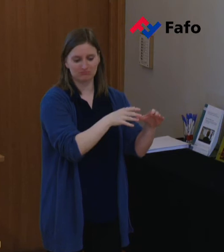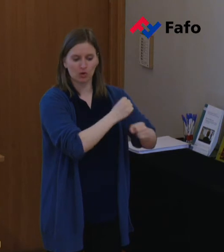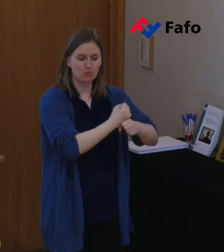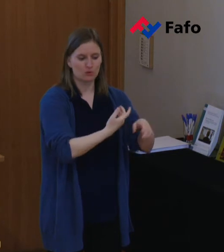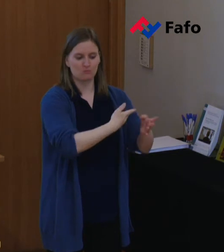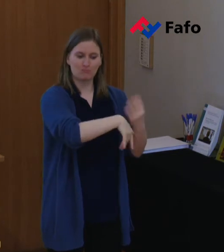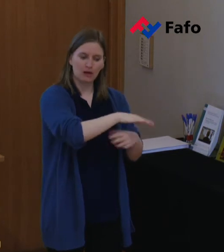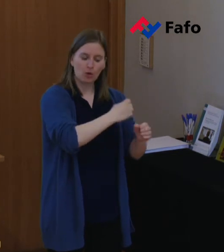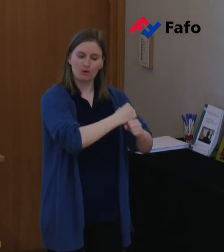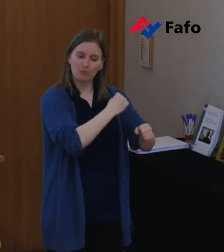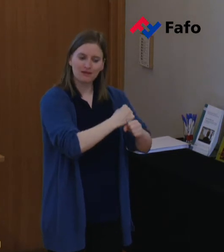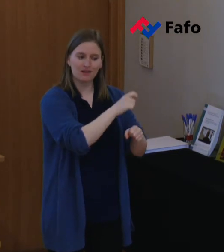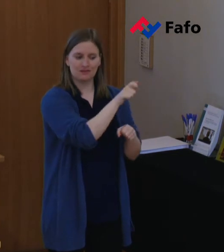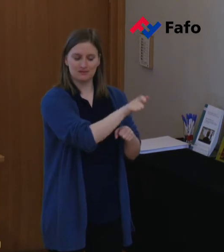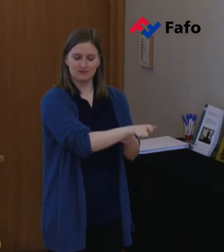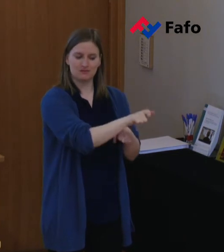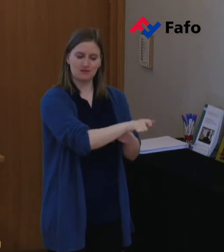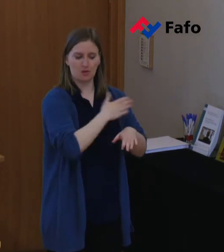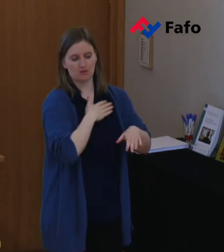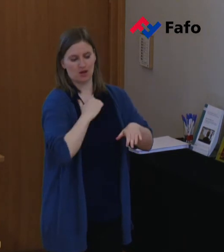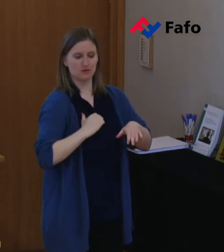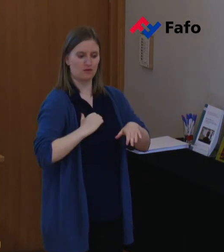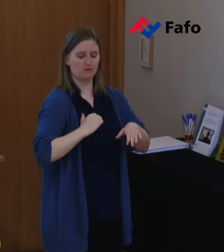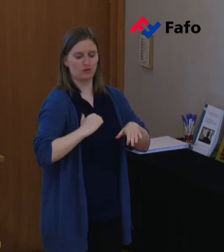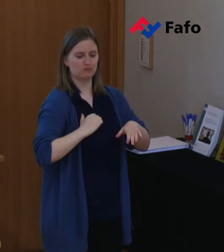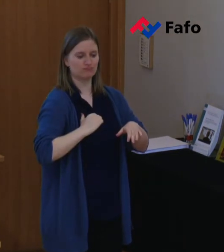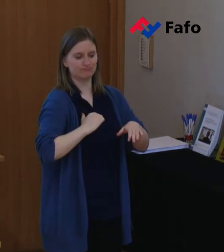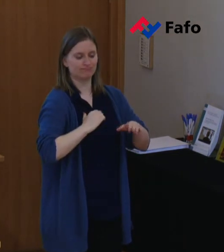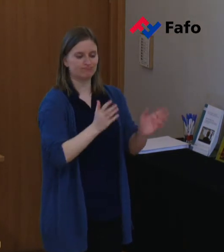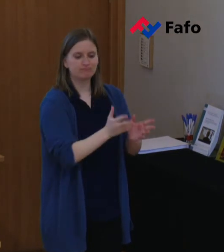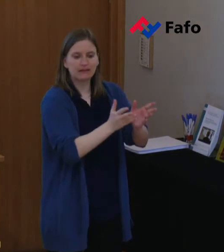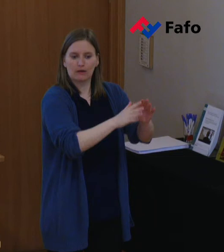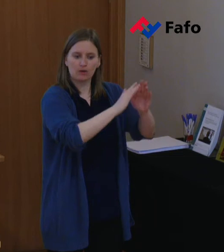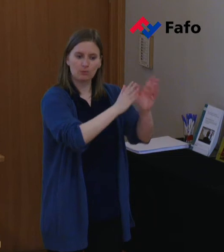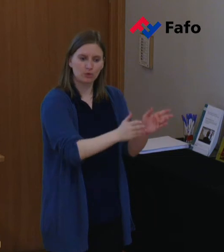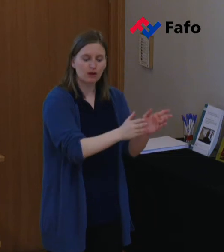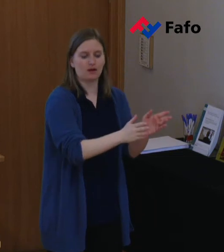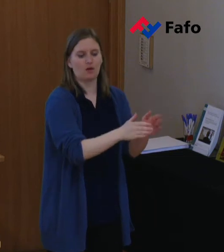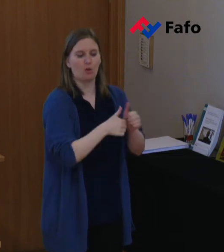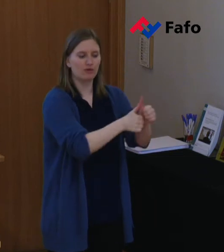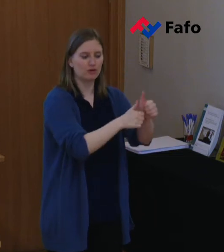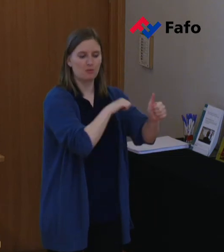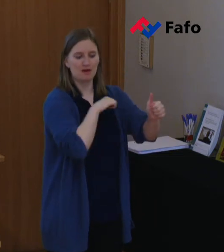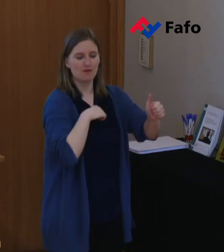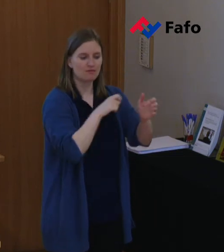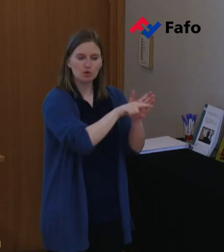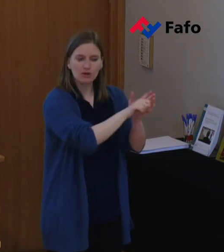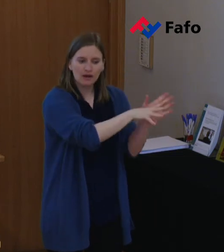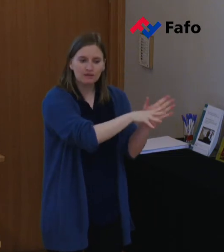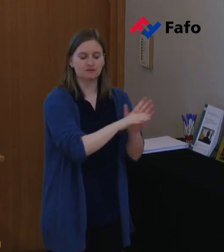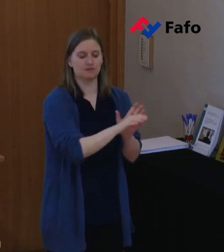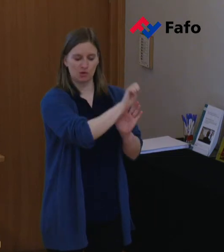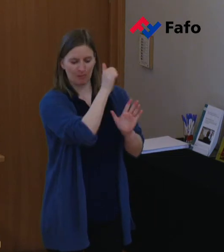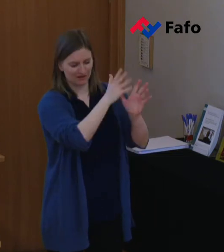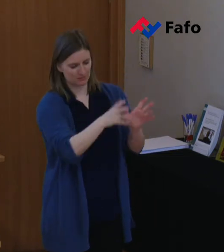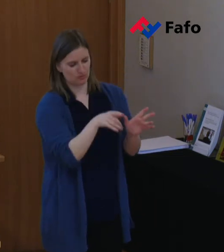miljøarbeider og hatt ansvar for vedlikehold av boliger, oppfølging av private utleiere og så videre. Bergensmodellen